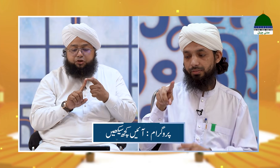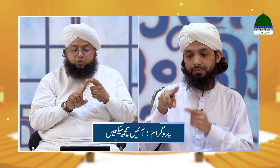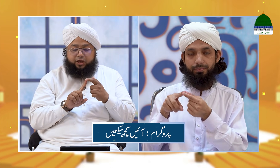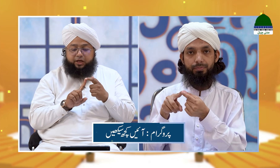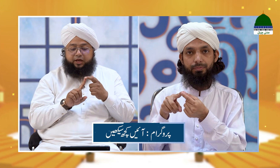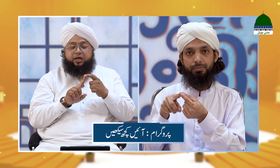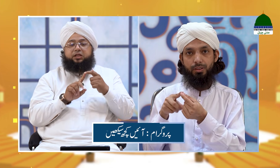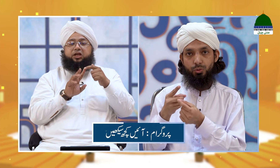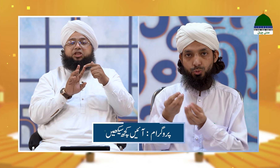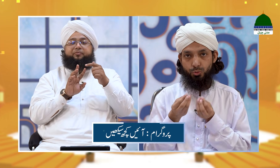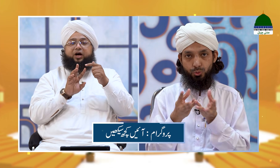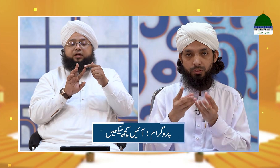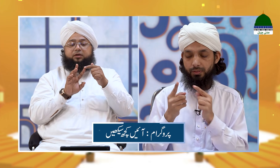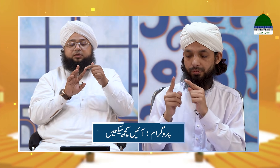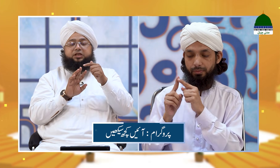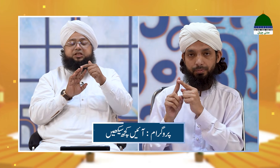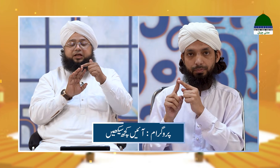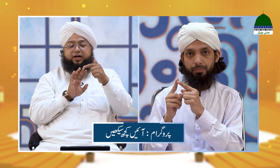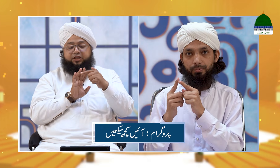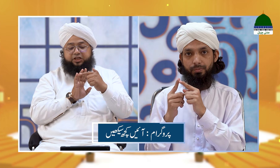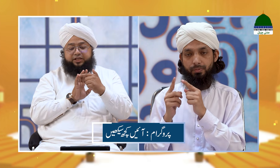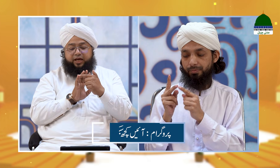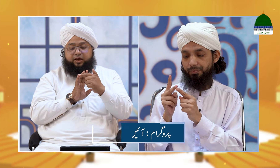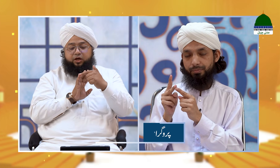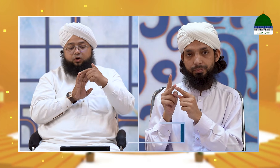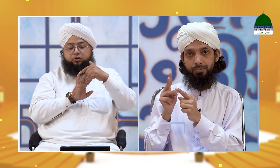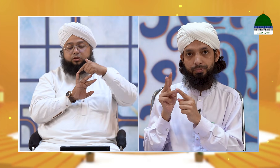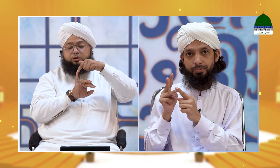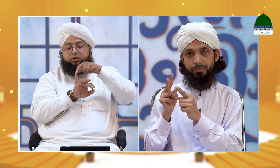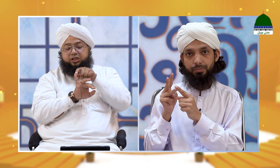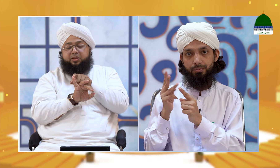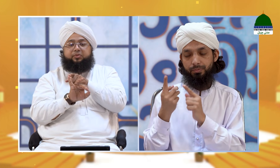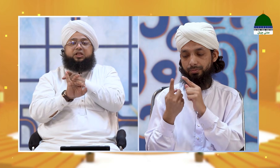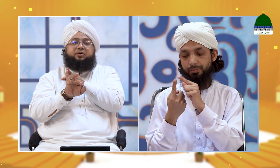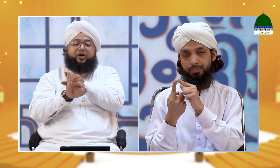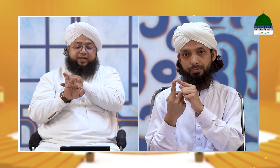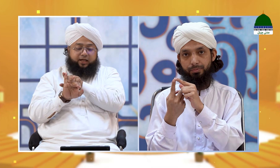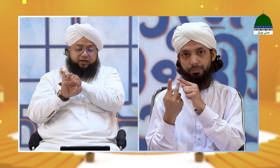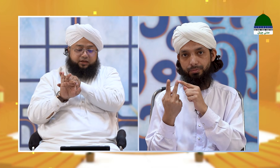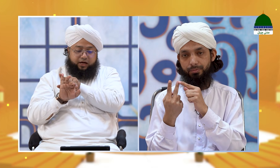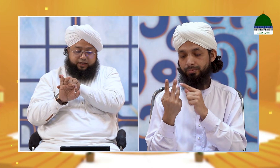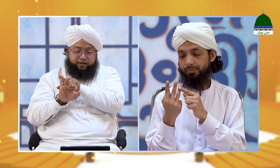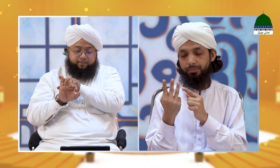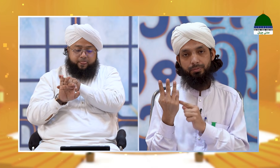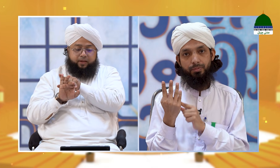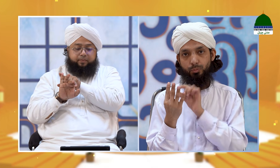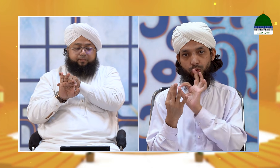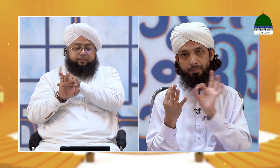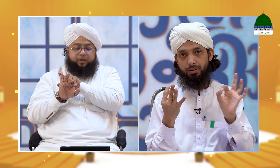انگلی سے شروع کر کے ترتیب وار اس طرح کاٹتے چلے جائیں اور ترتیب وار یہاں تک کاٹ